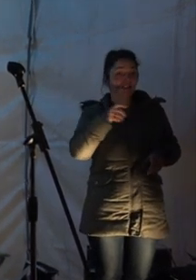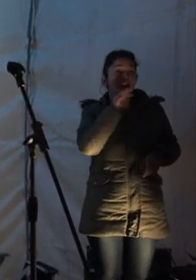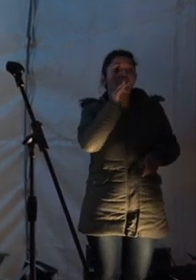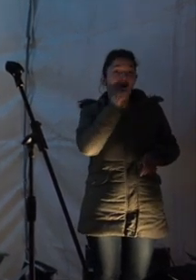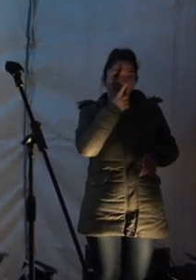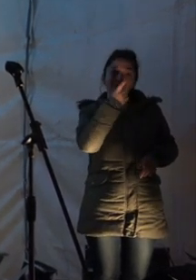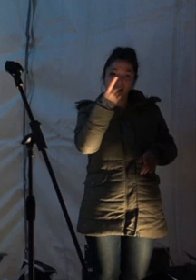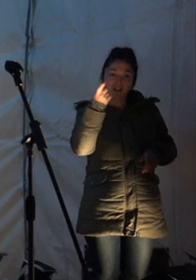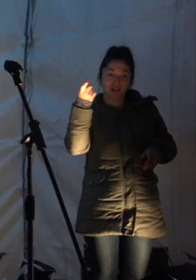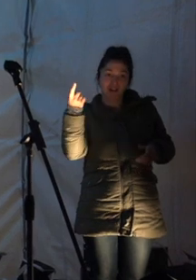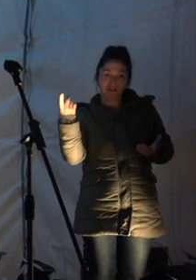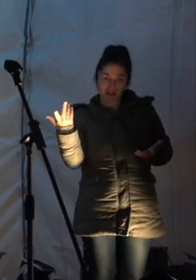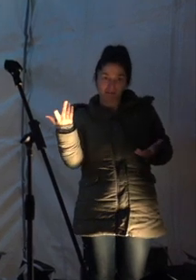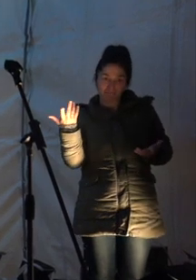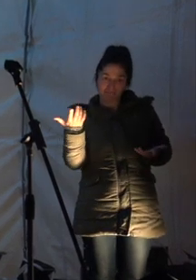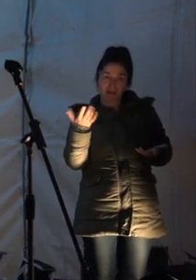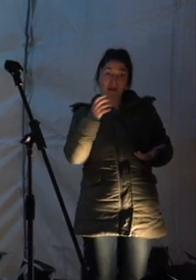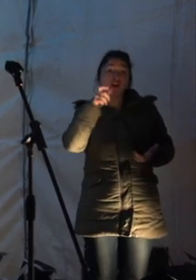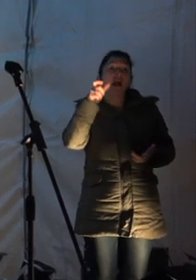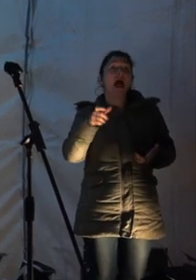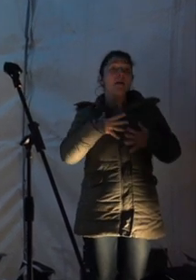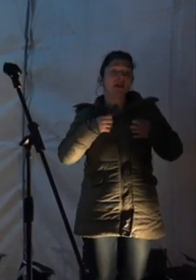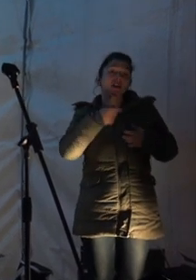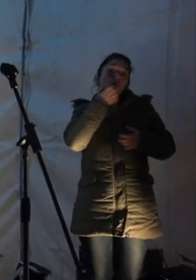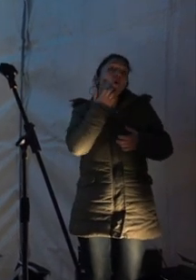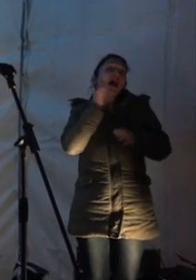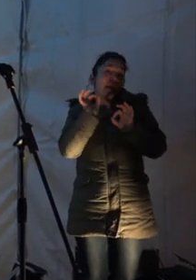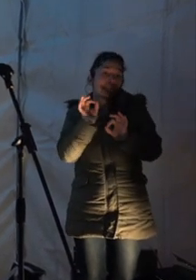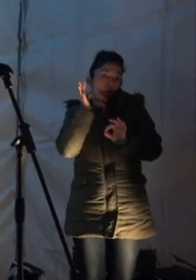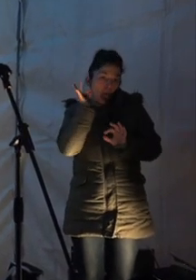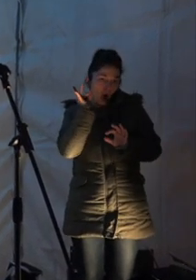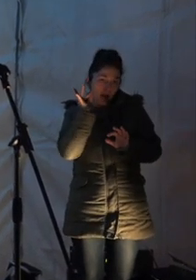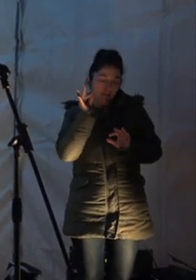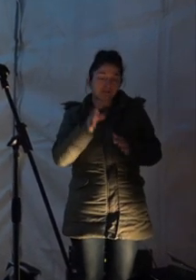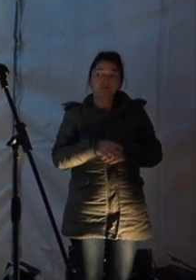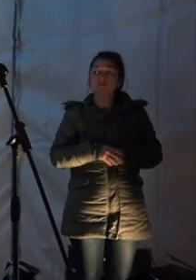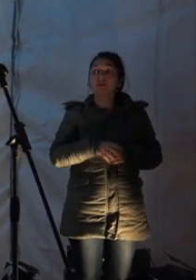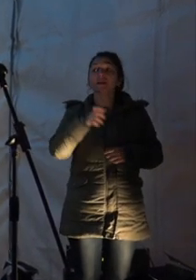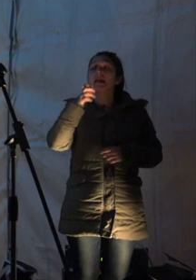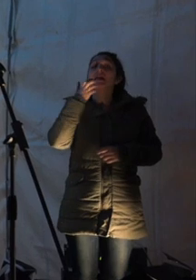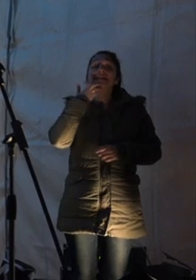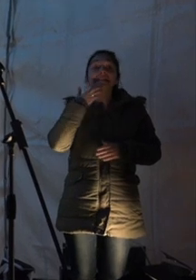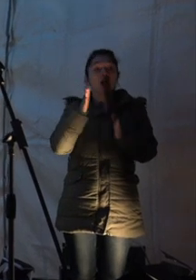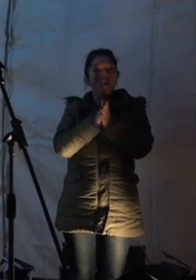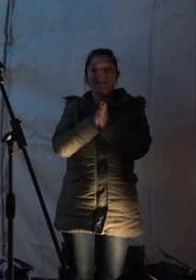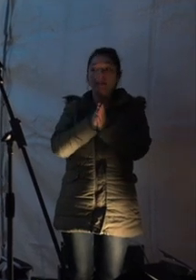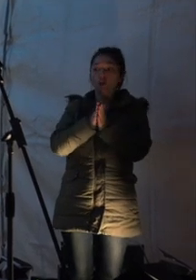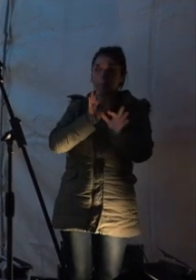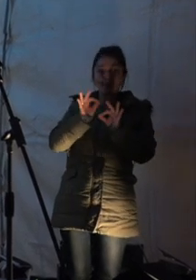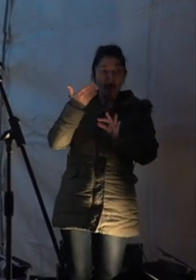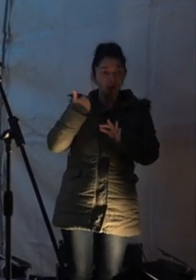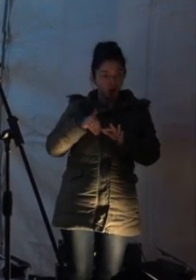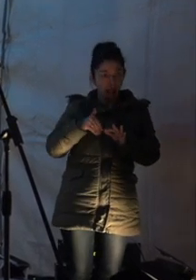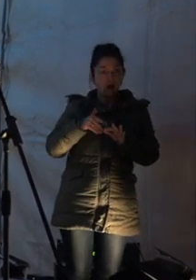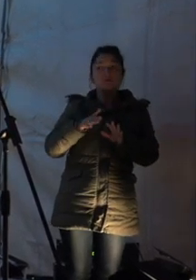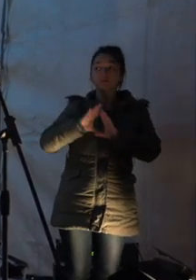La versión dramática y la dirección, si mis compañeros están listos, es de Juan Manuel Freire, el